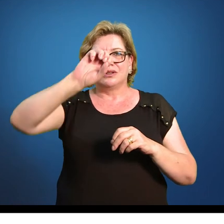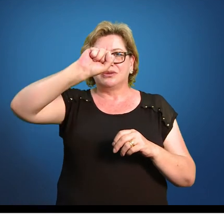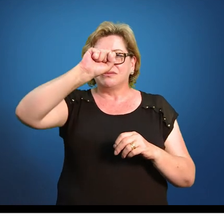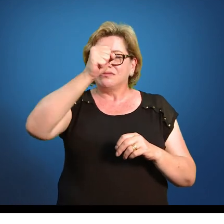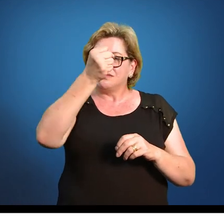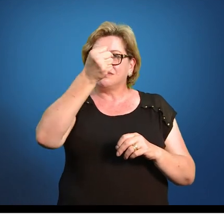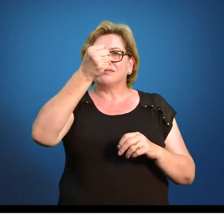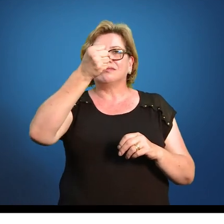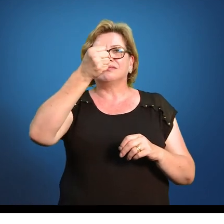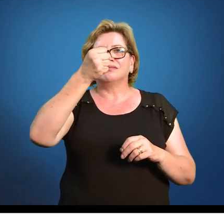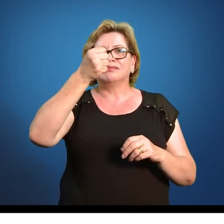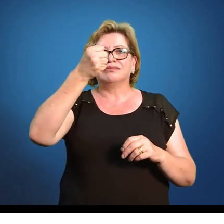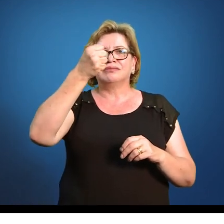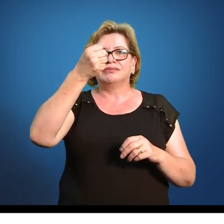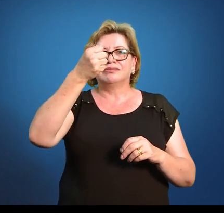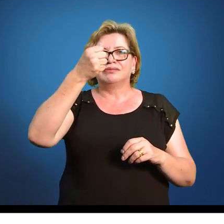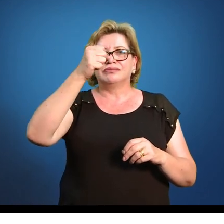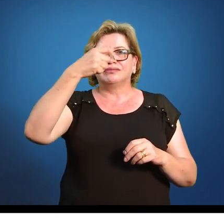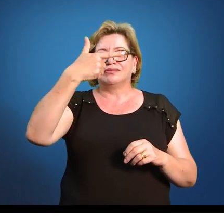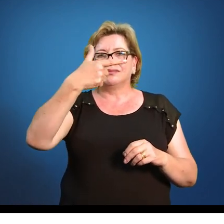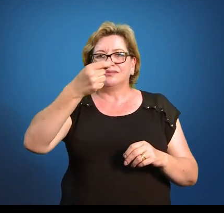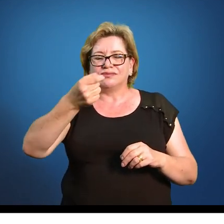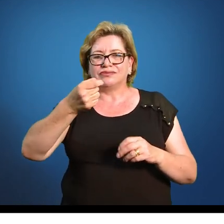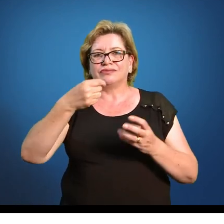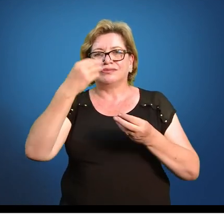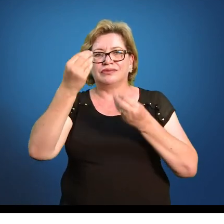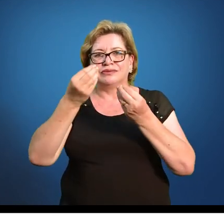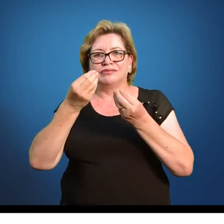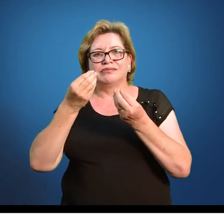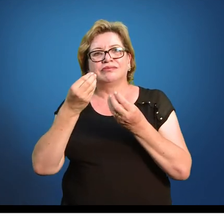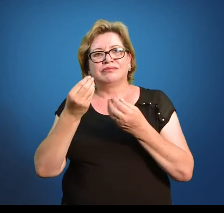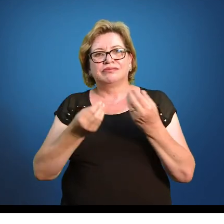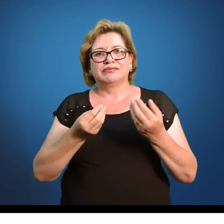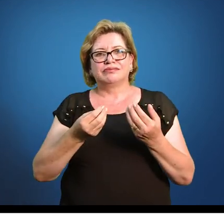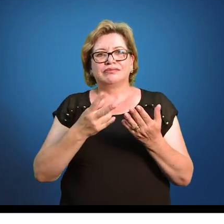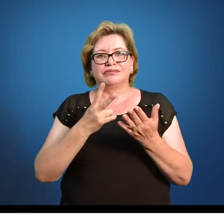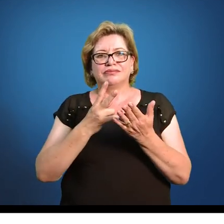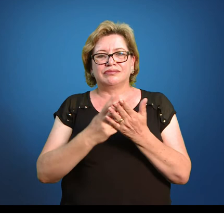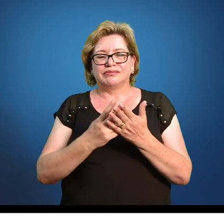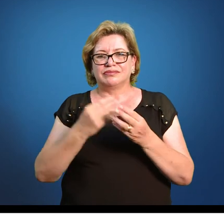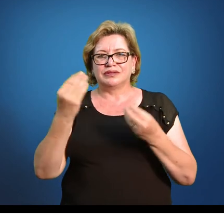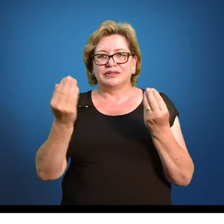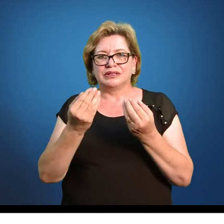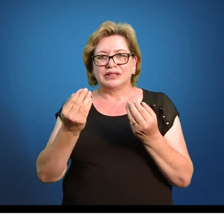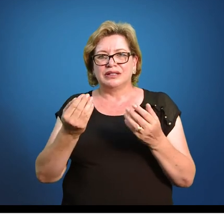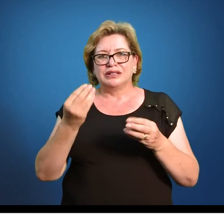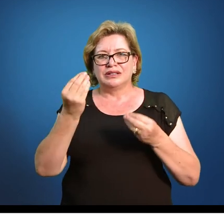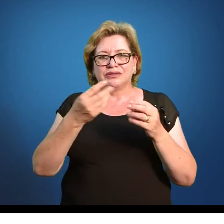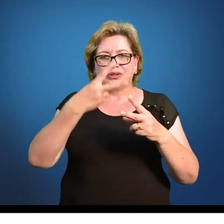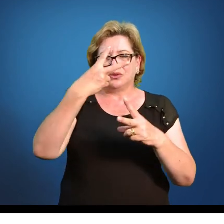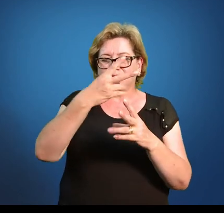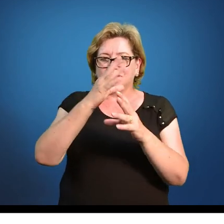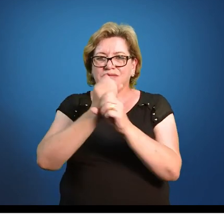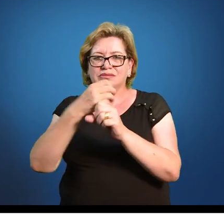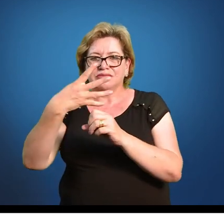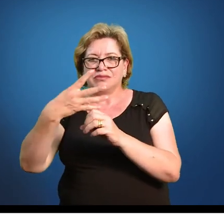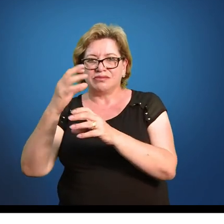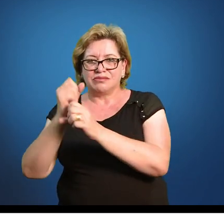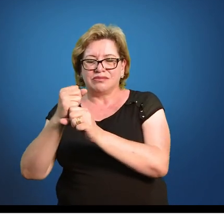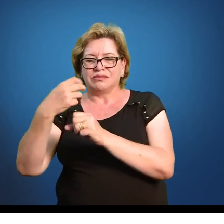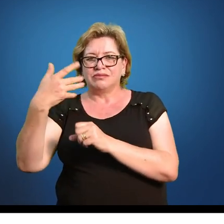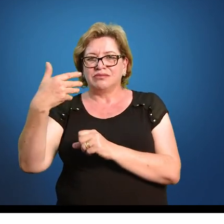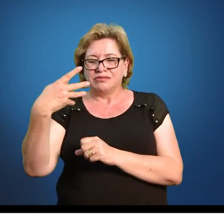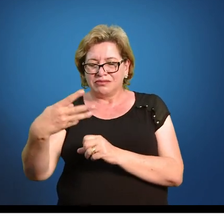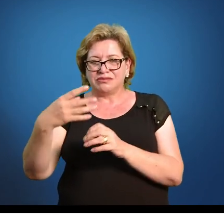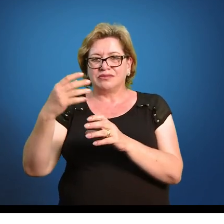820. Aqui 2. Mais 4, 6. Mais